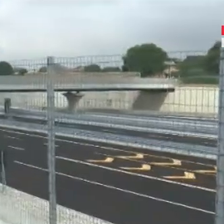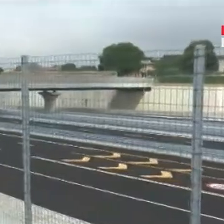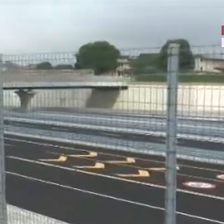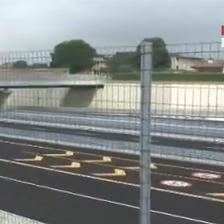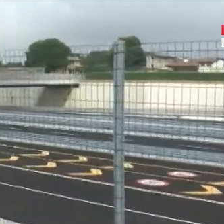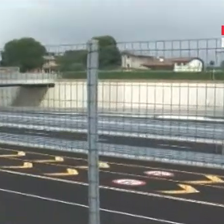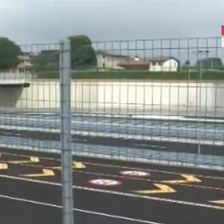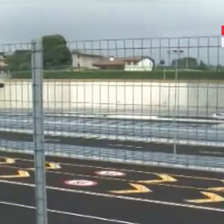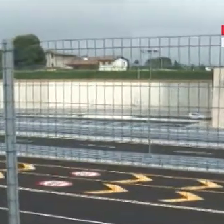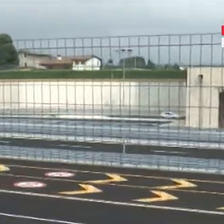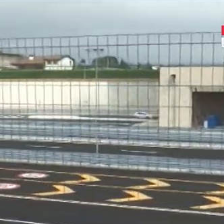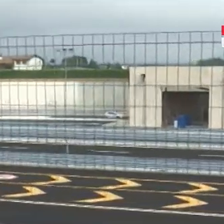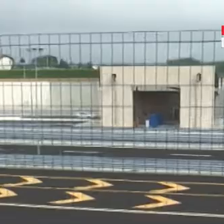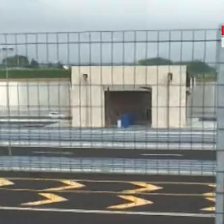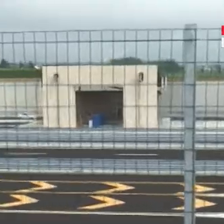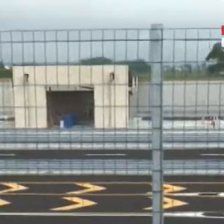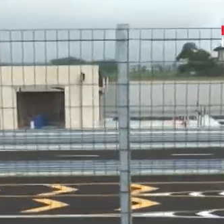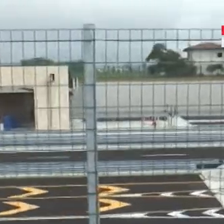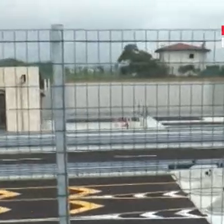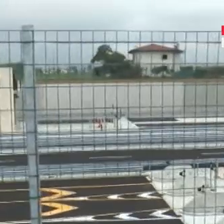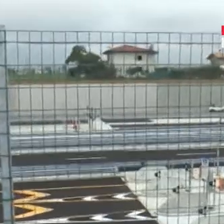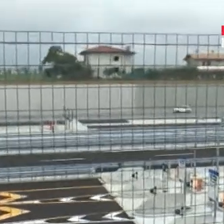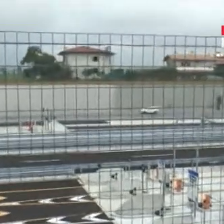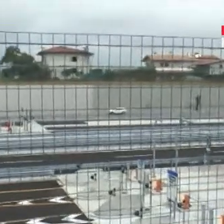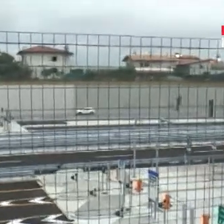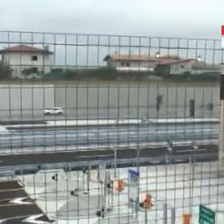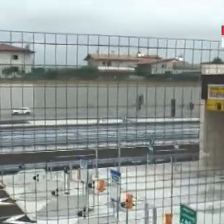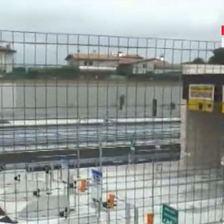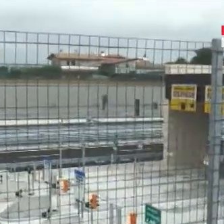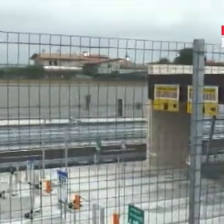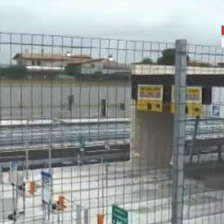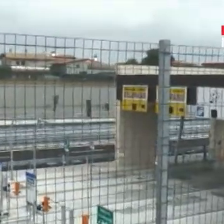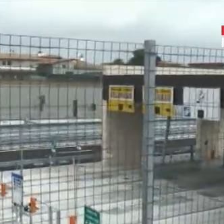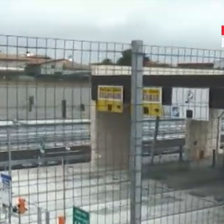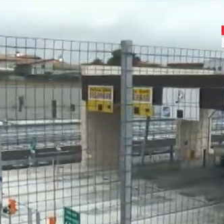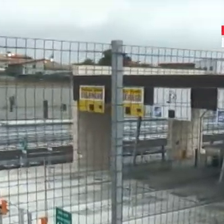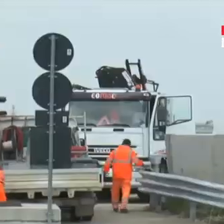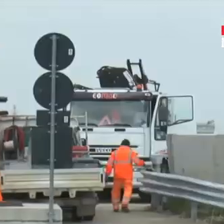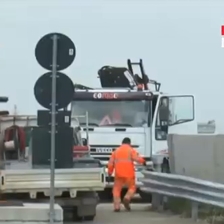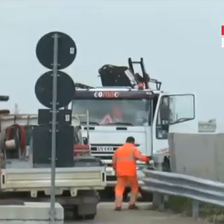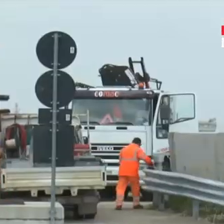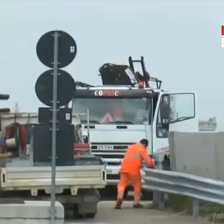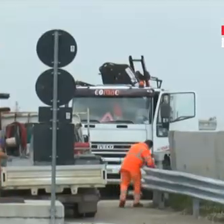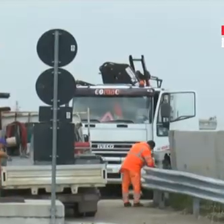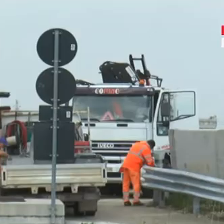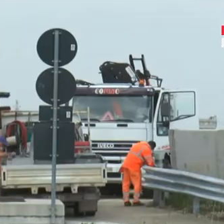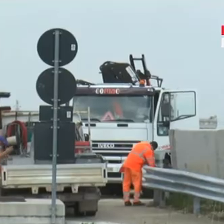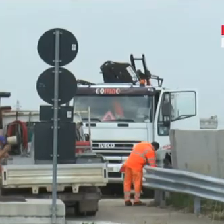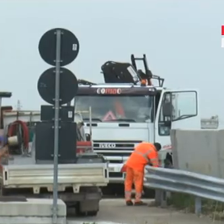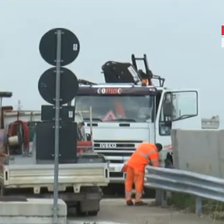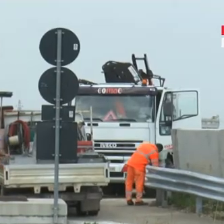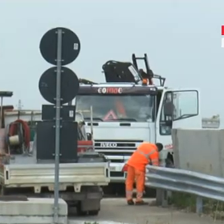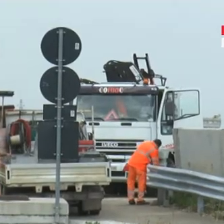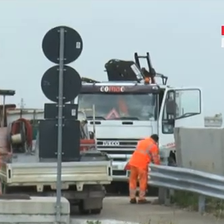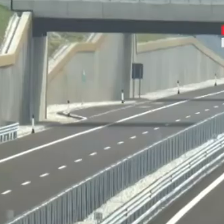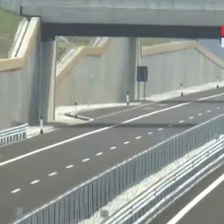35 chilometri che permetteranno quindi di collegare l'Alto Vicentino al Trevigiano. Ultimi ritocchi dunque per quello